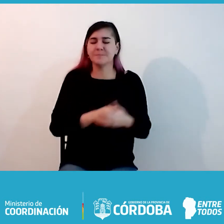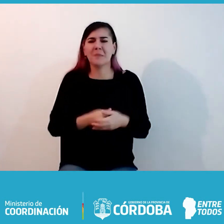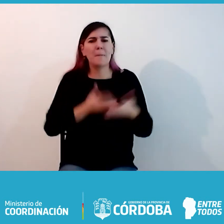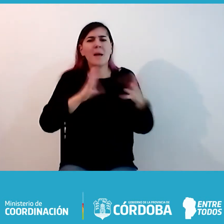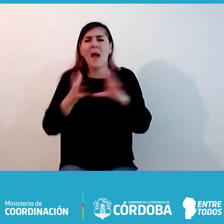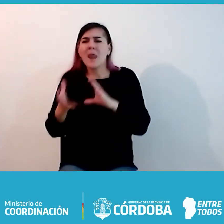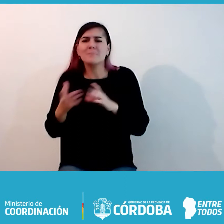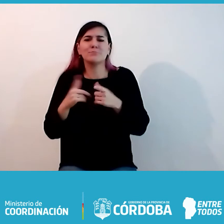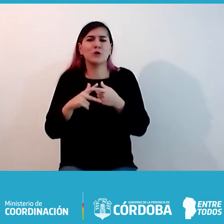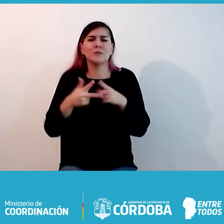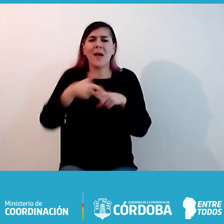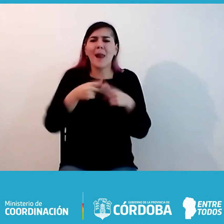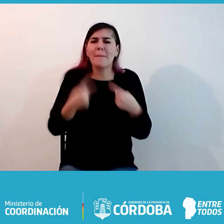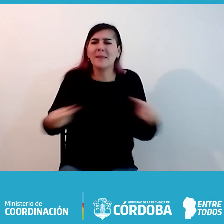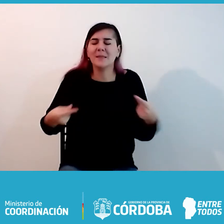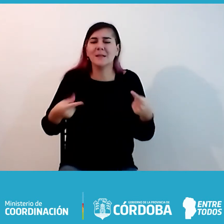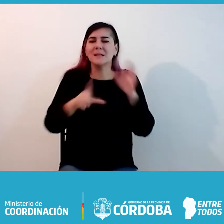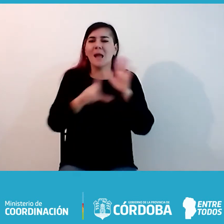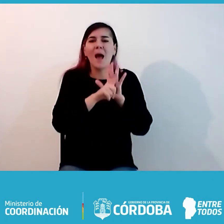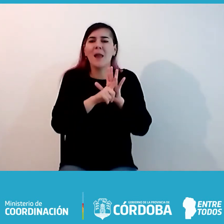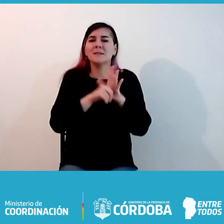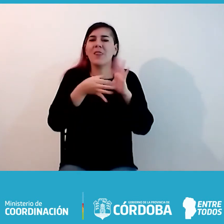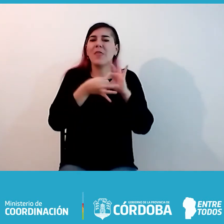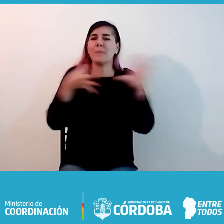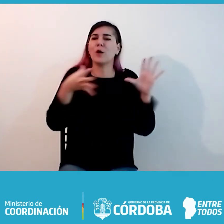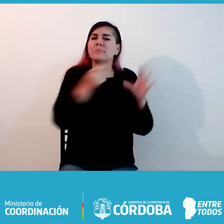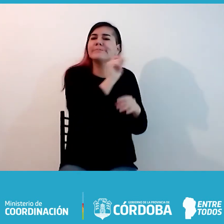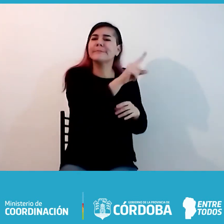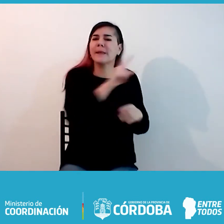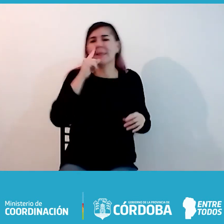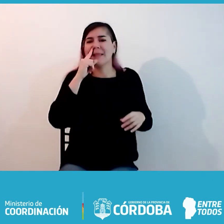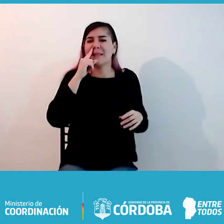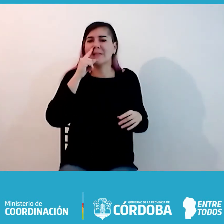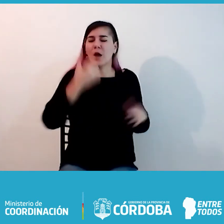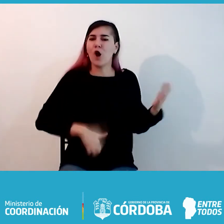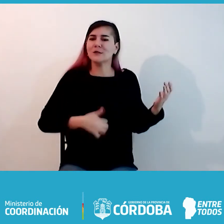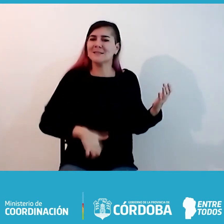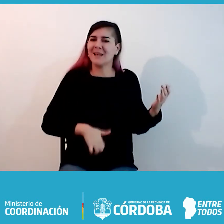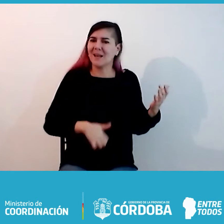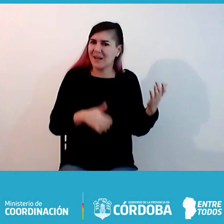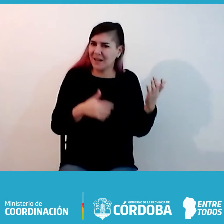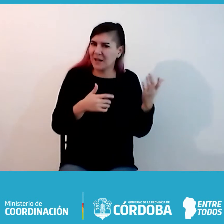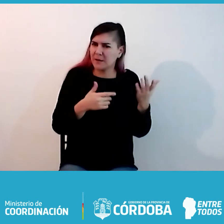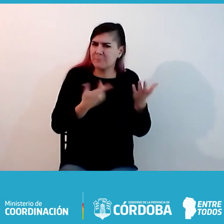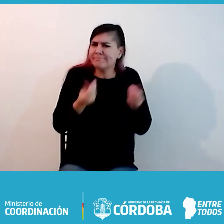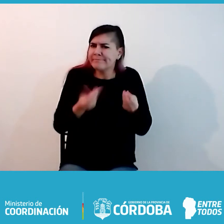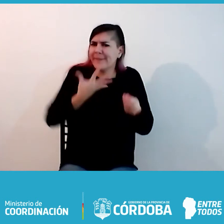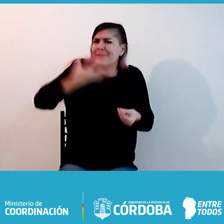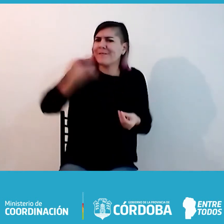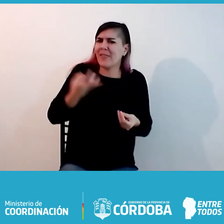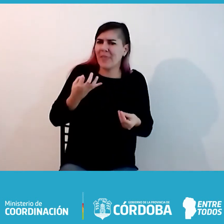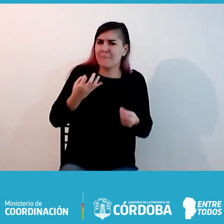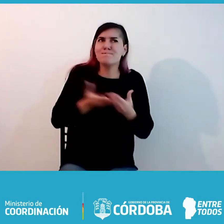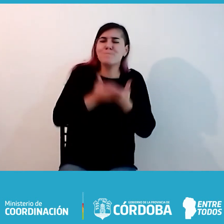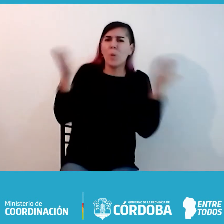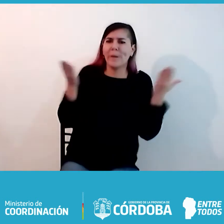herramientas legales democráticas ha utilizado el intendente de Cosquín para sostener y dar veracidad a lo que públicamente ha dicho en esta